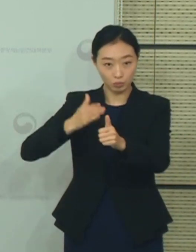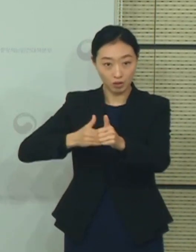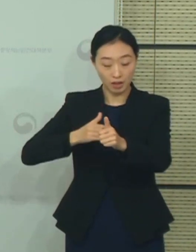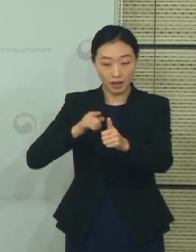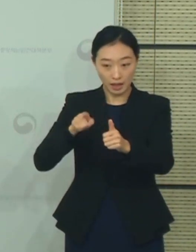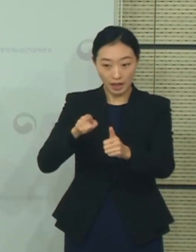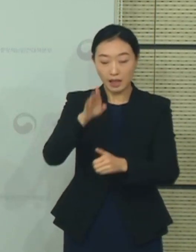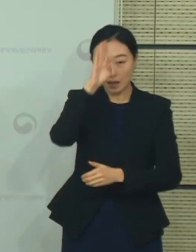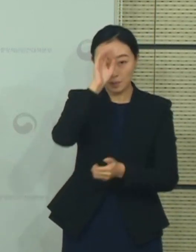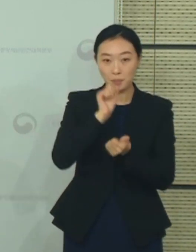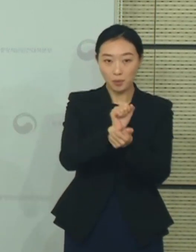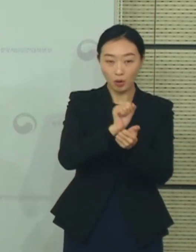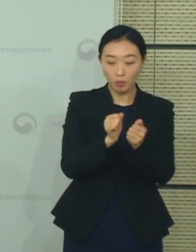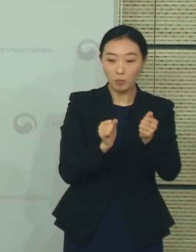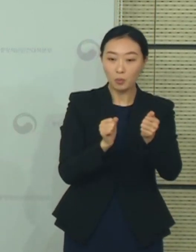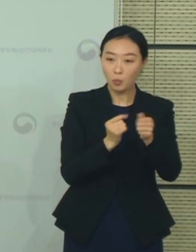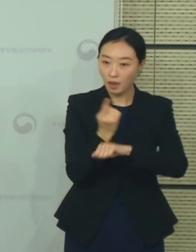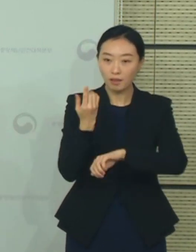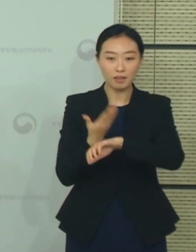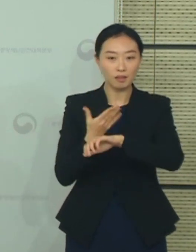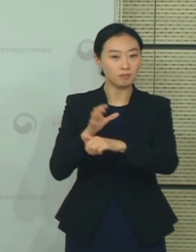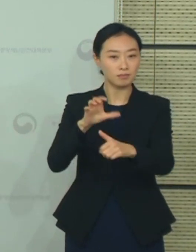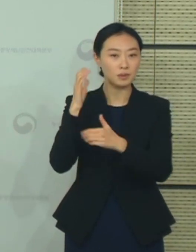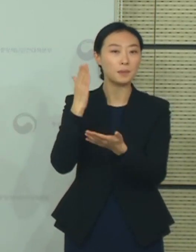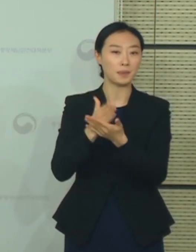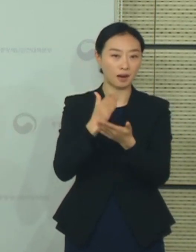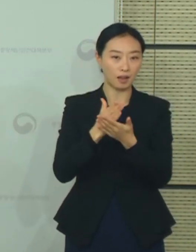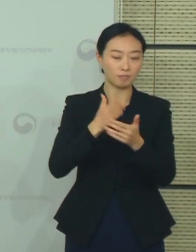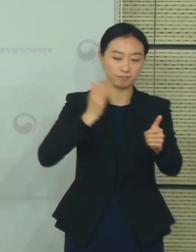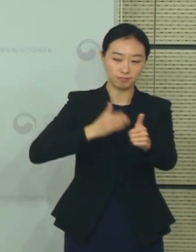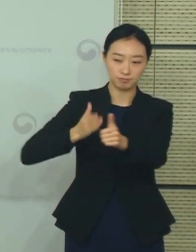사용을 금지한다는 점을 강조하였습니다.